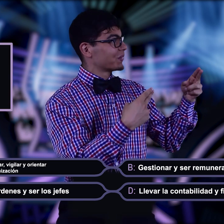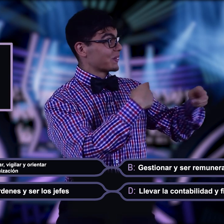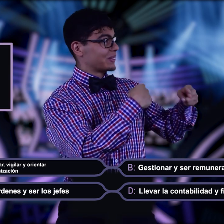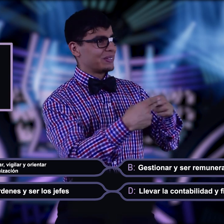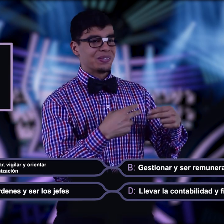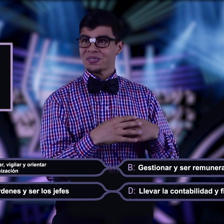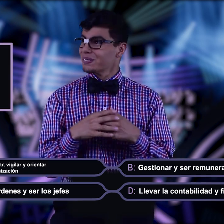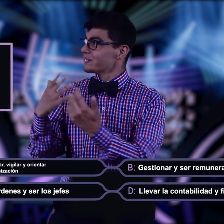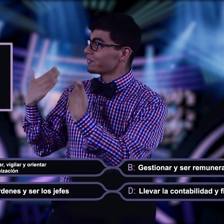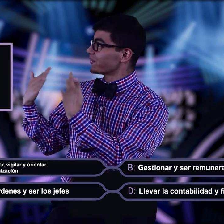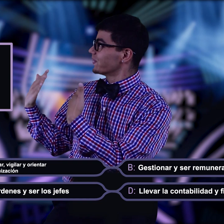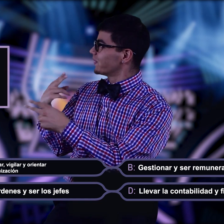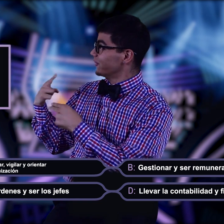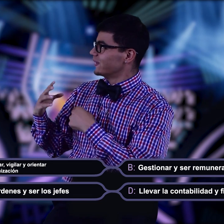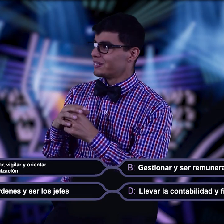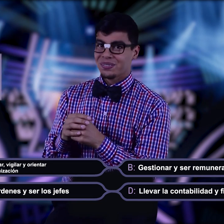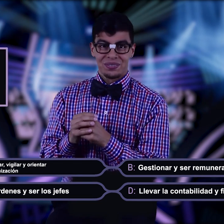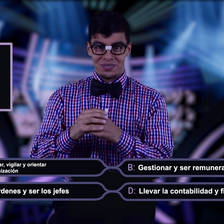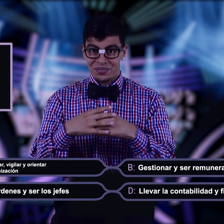Vamos, escriban en el chat. Sí, vamos,